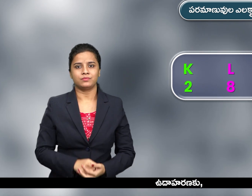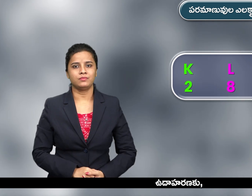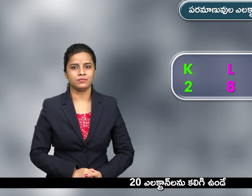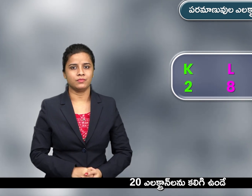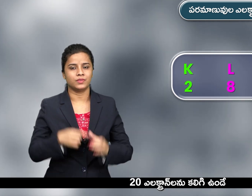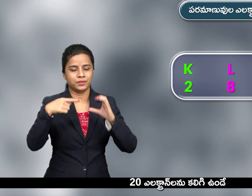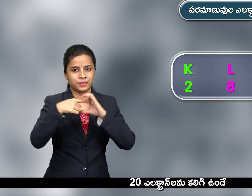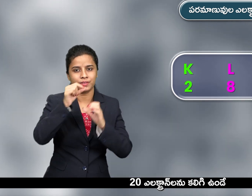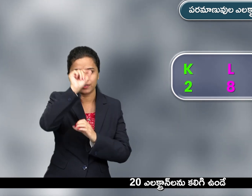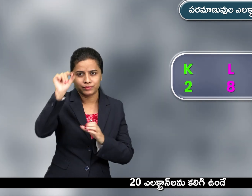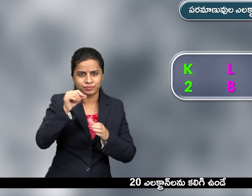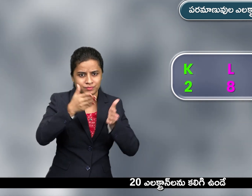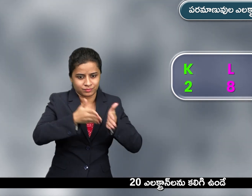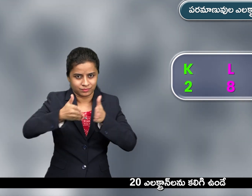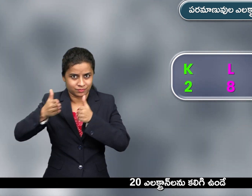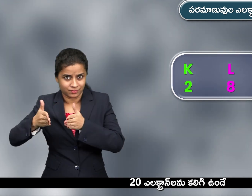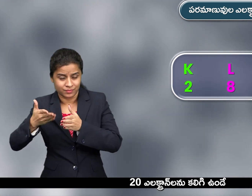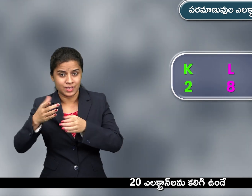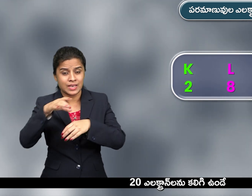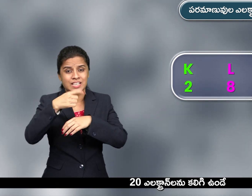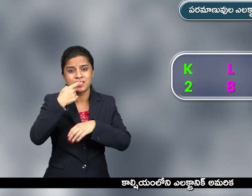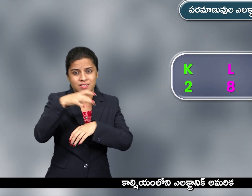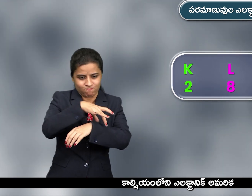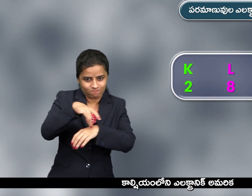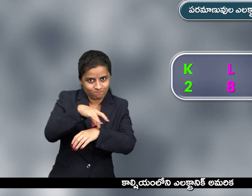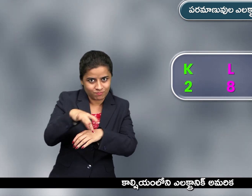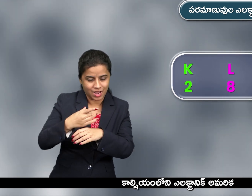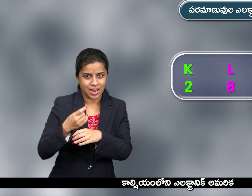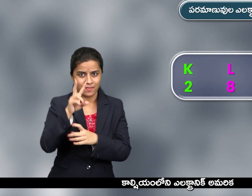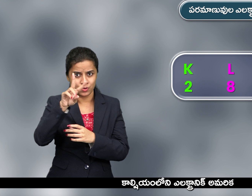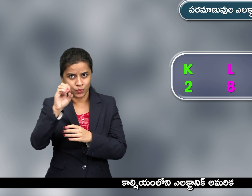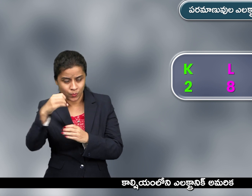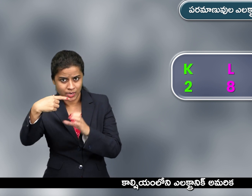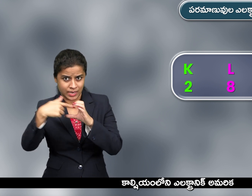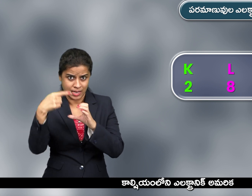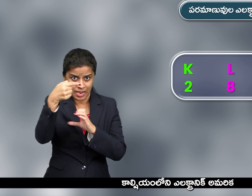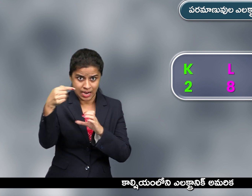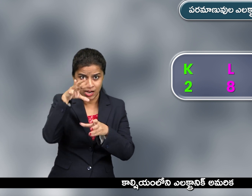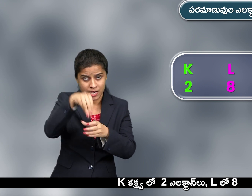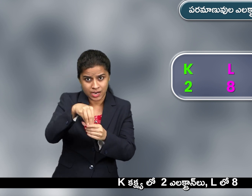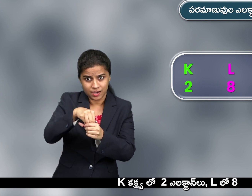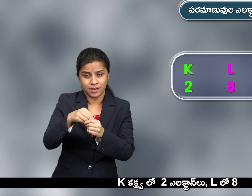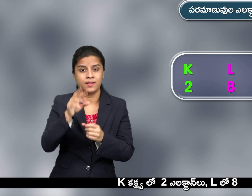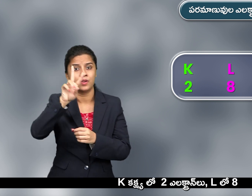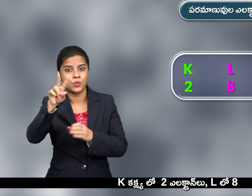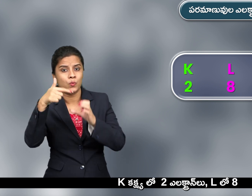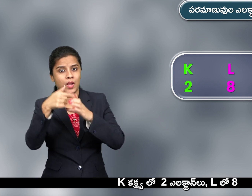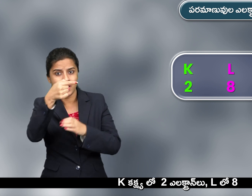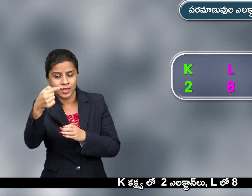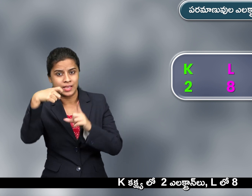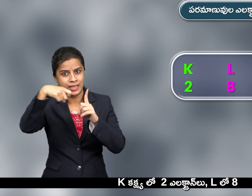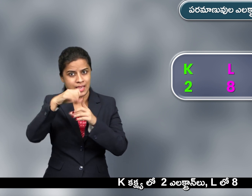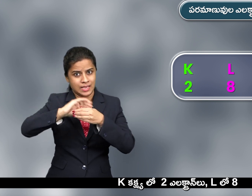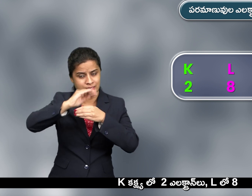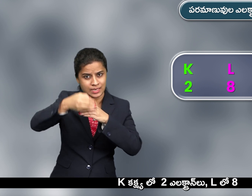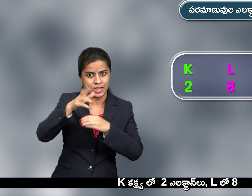ఉదాహరణకు 20 ఎలక్ట్రాన్లను కలిగి ఉండే కాల్షియంలోని ఎలక్ట్రానిక్ అమరిక K కక్షలో